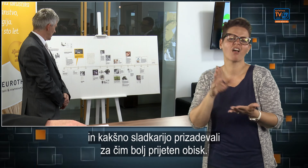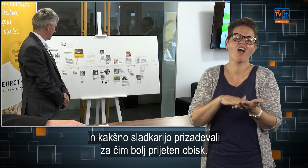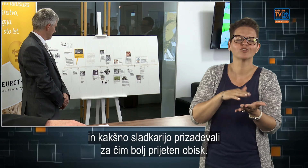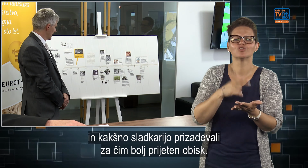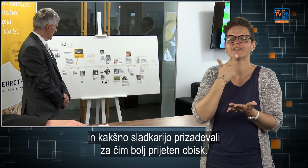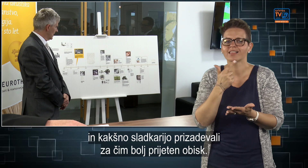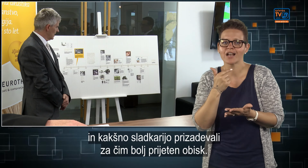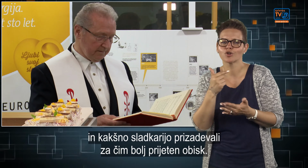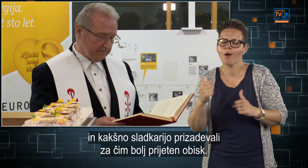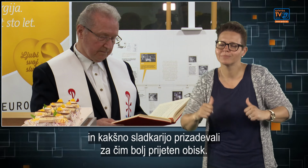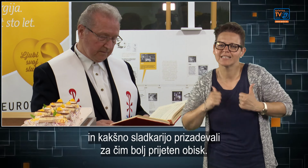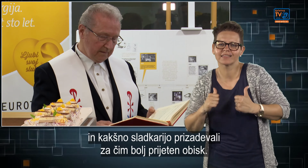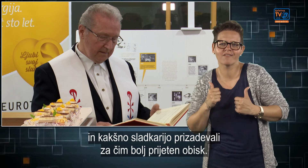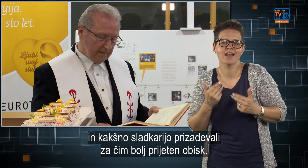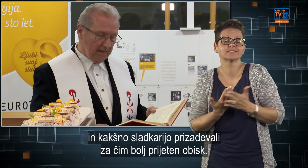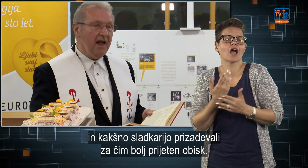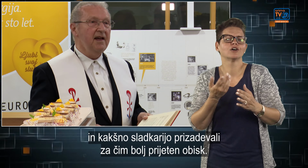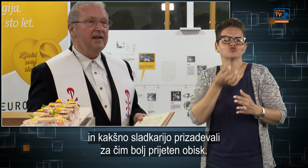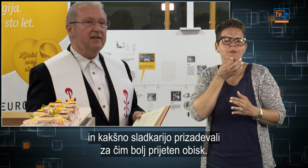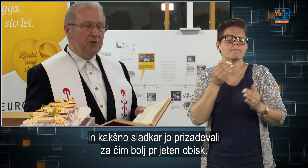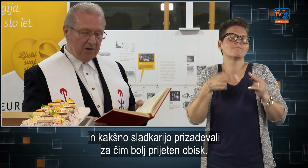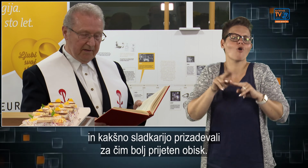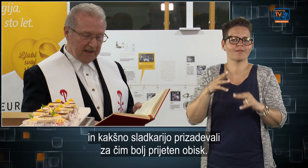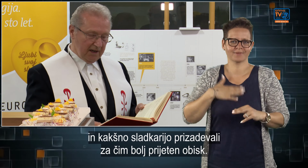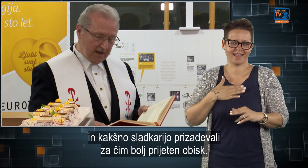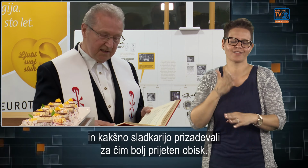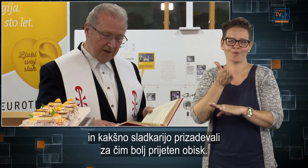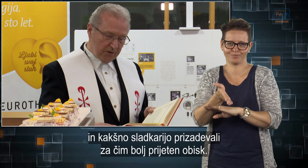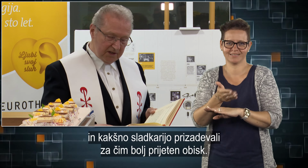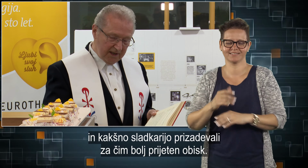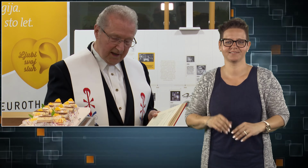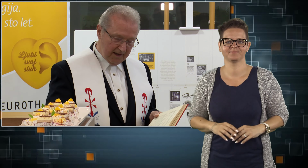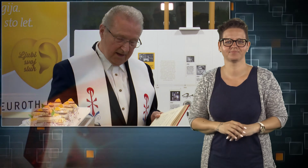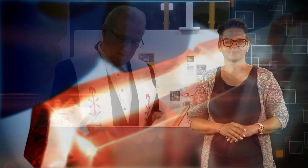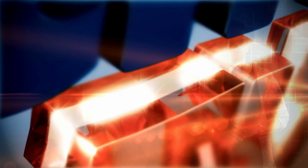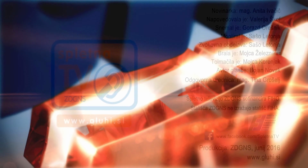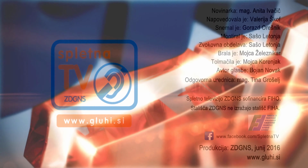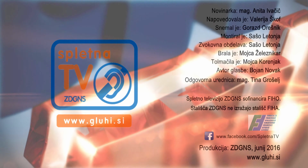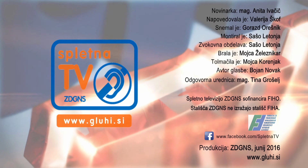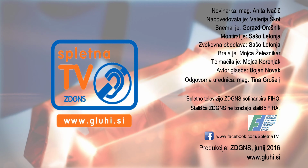igračami in kakšno sladkarijo prizadevali za čim bolj prijeten obisk.